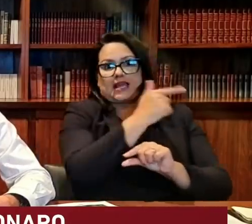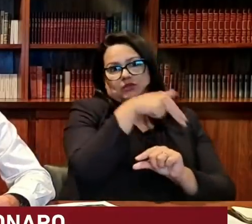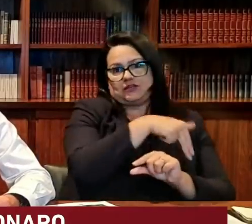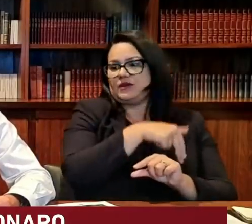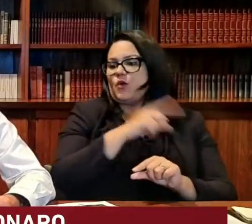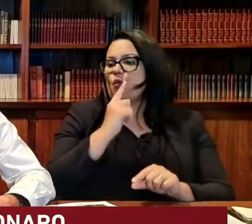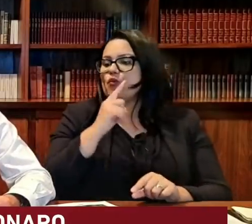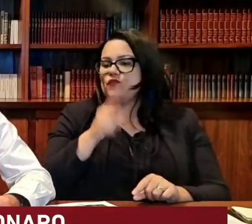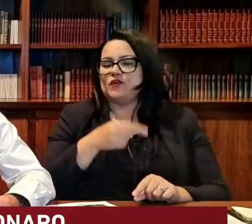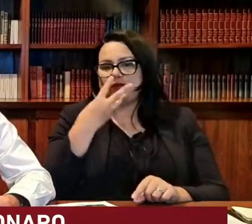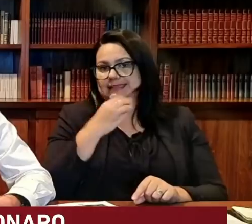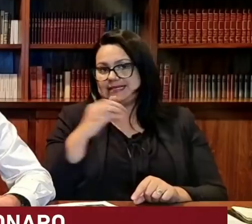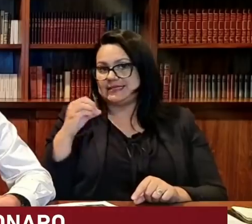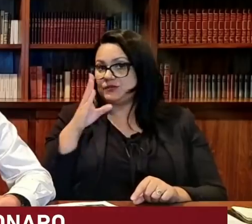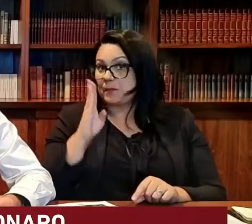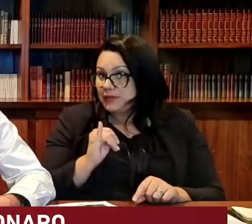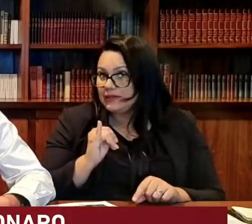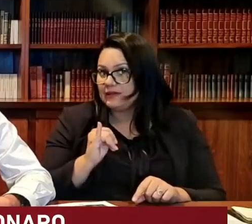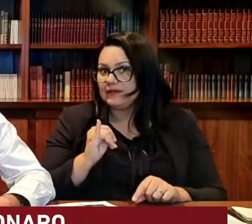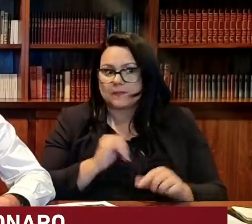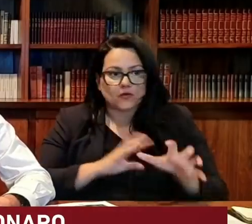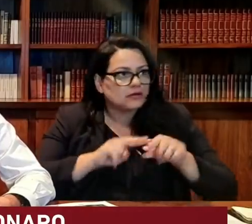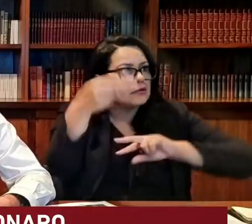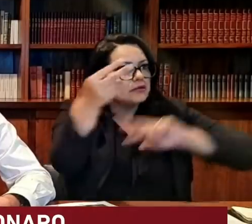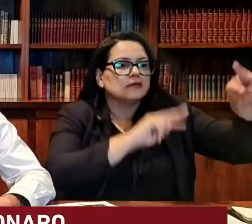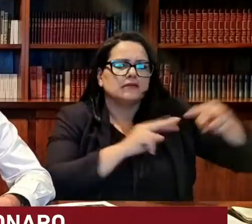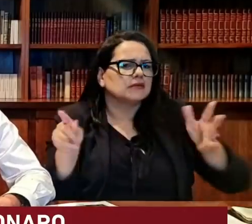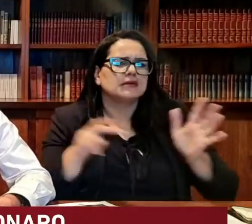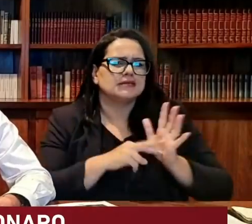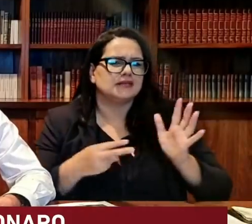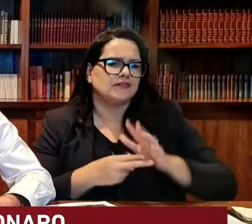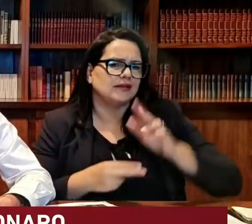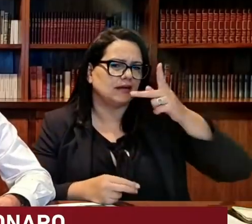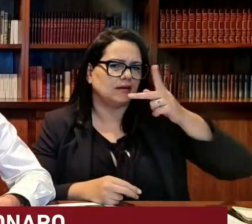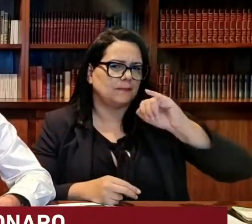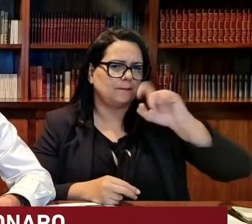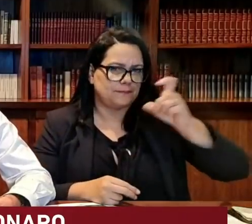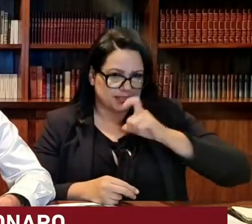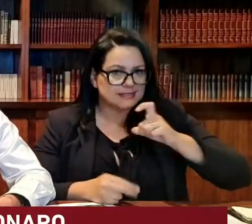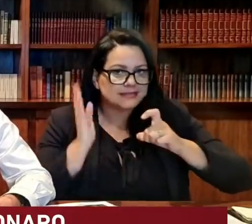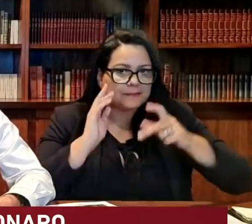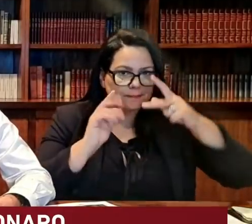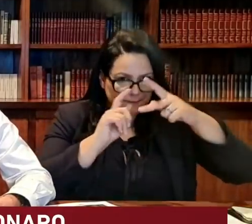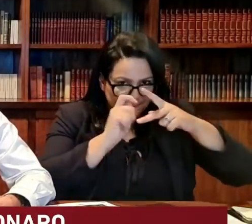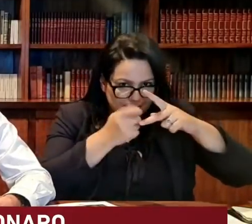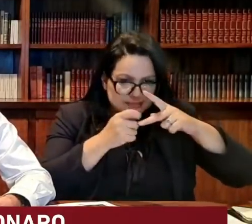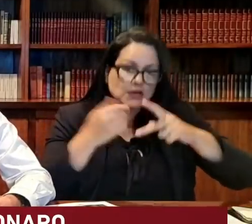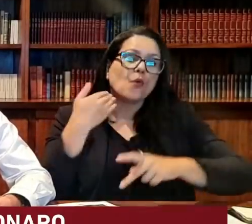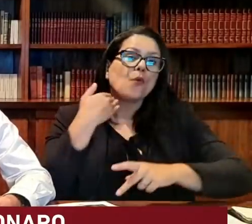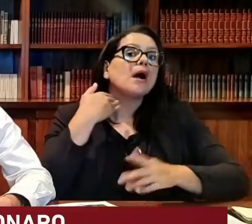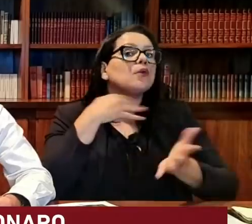1 bilhão e 300 milhões de movimentações, ok? Então, o que eu quero dizer com esse aqui do Pix? Segundo o Banco Central